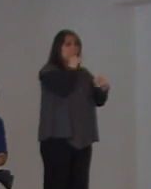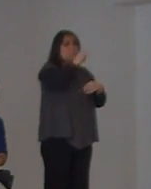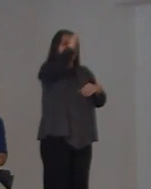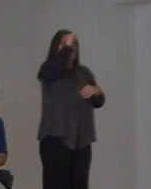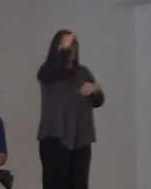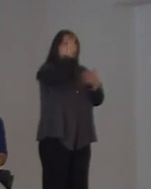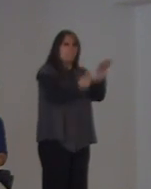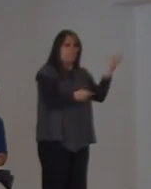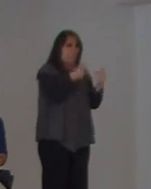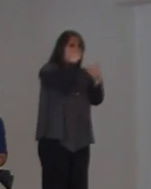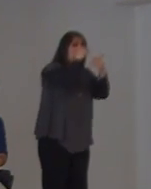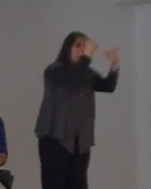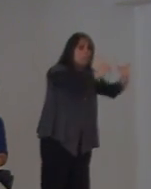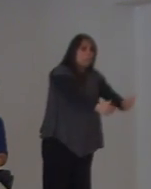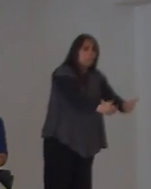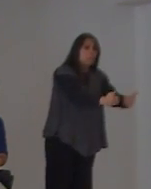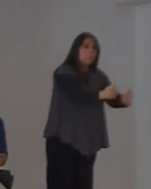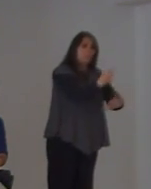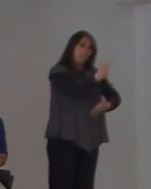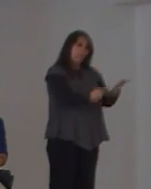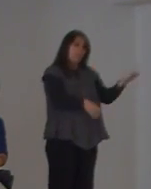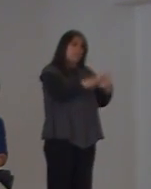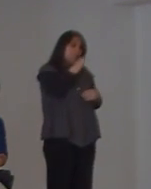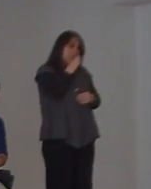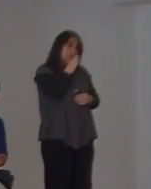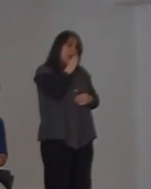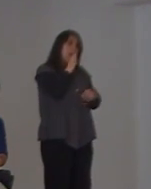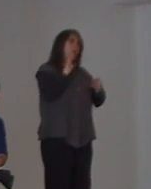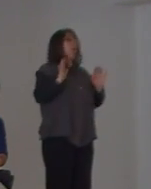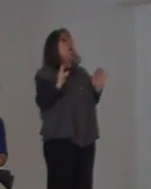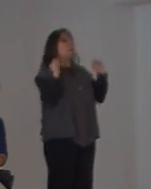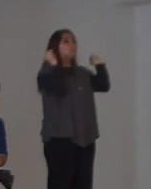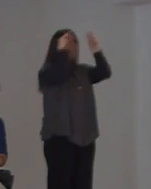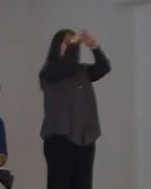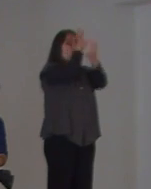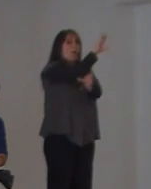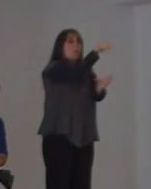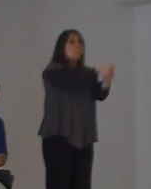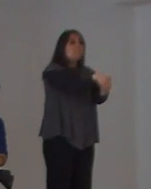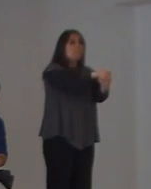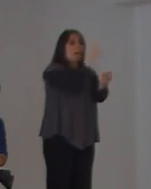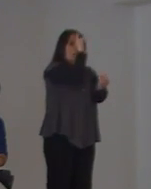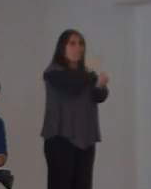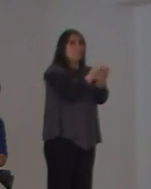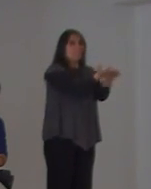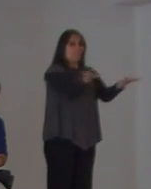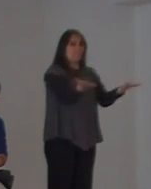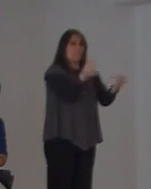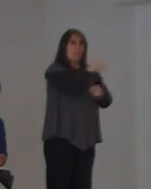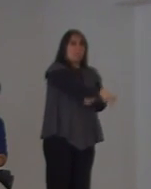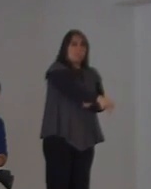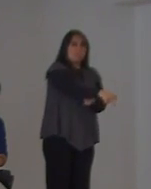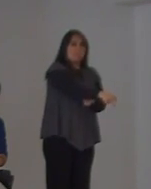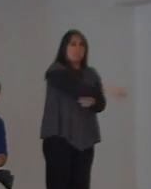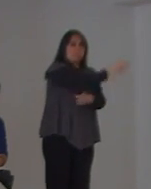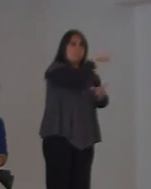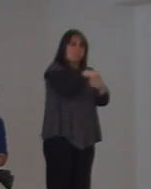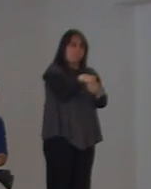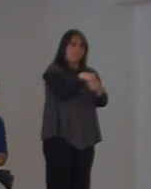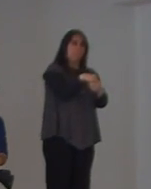niño como un ser que hace parte de la diversidad, no entendiéndolo